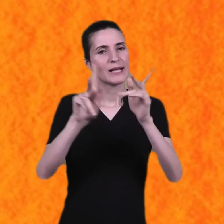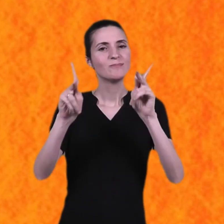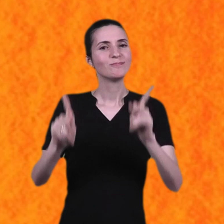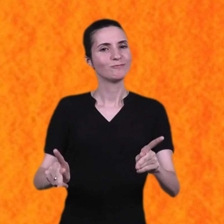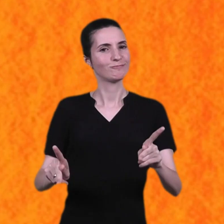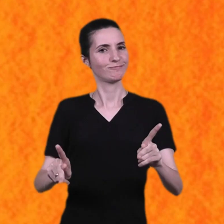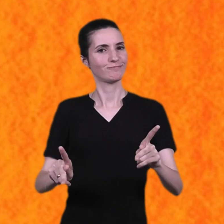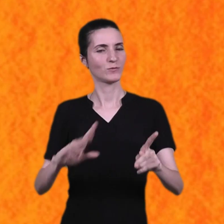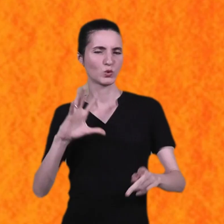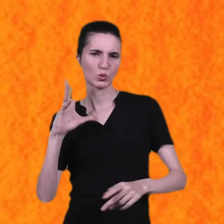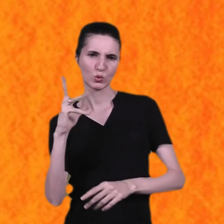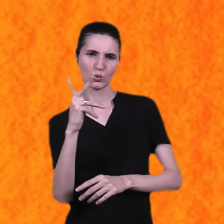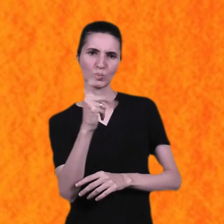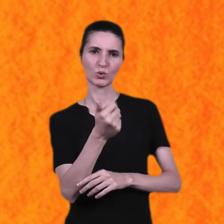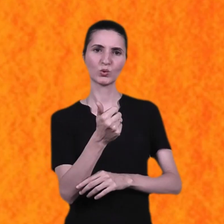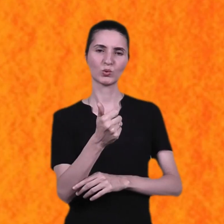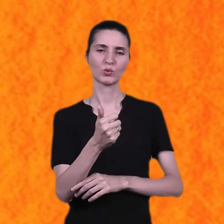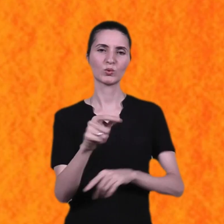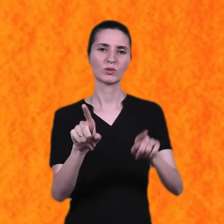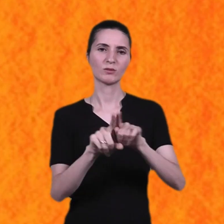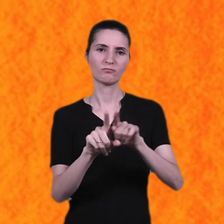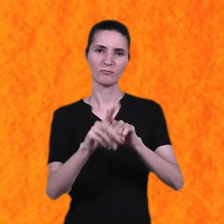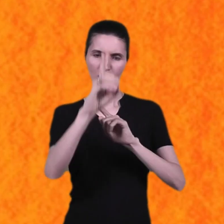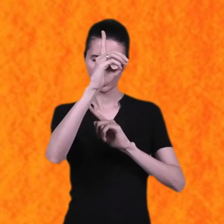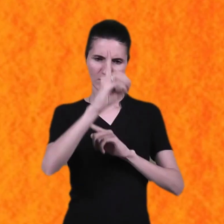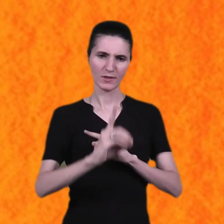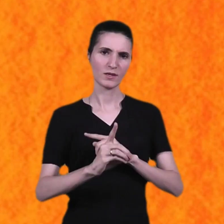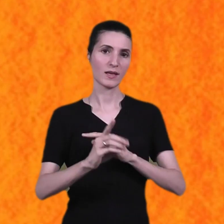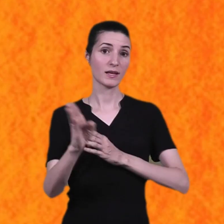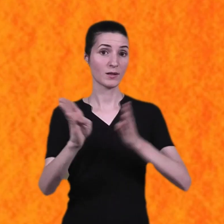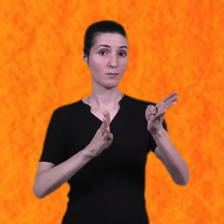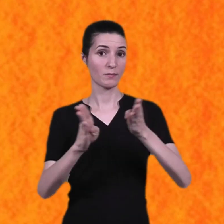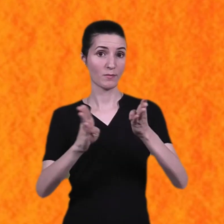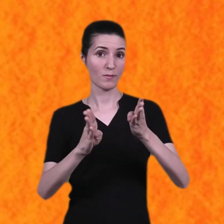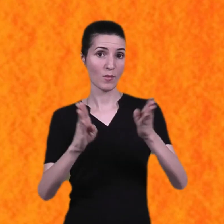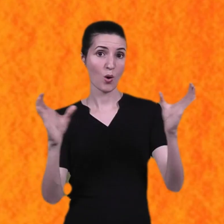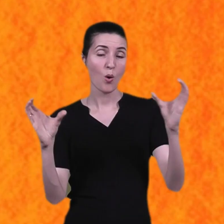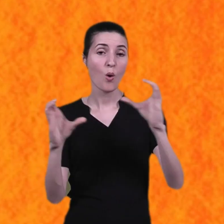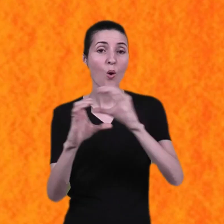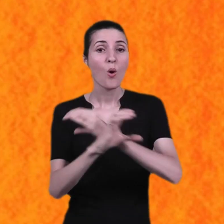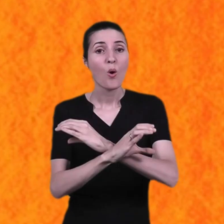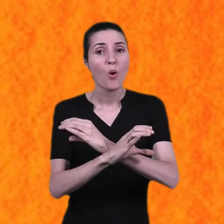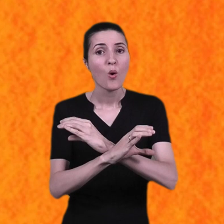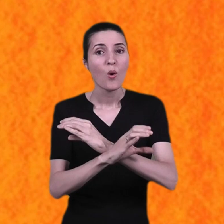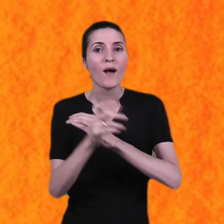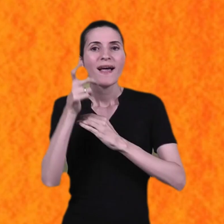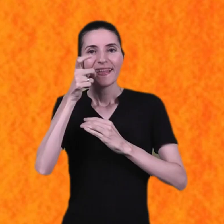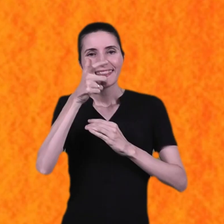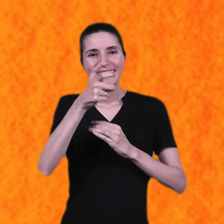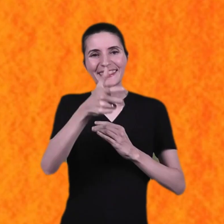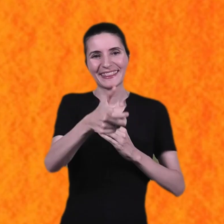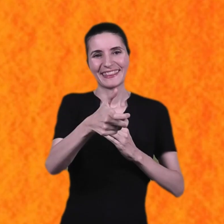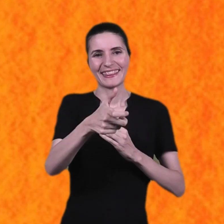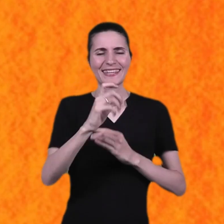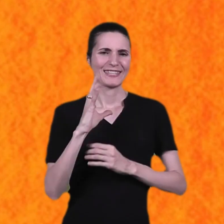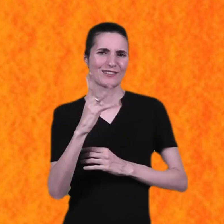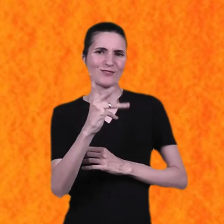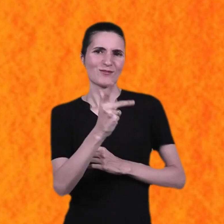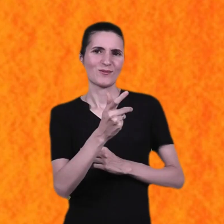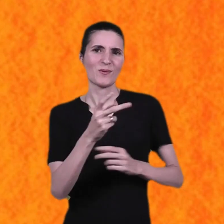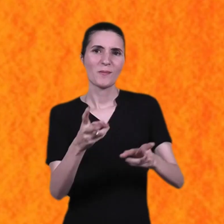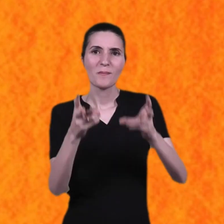pessoas. Isso aí. E para isso a gente precisa de uma acessibilidade que seja total. Sabe uma forma muito interessante para que